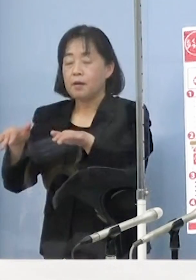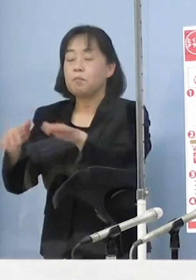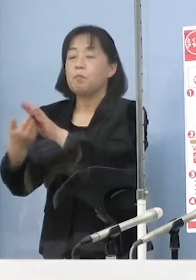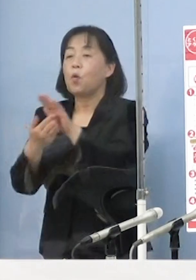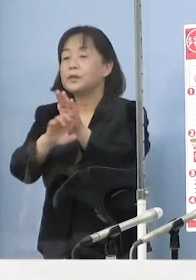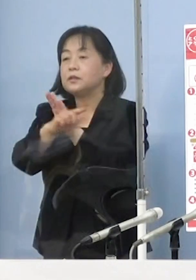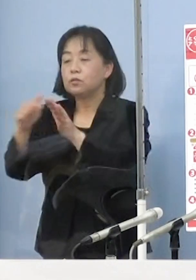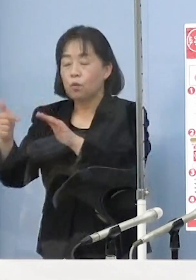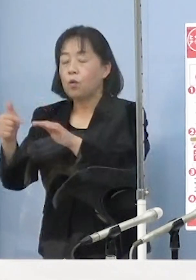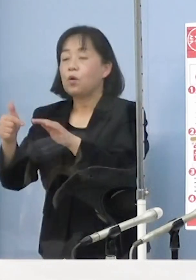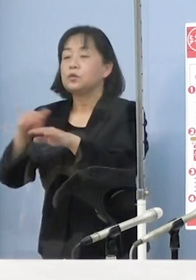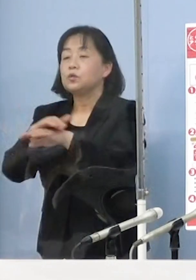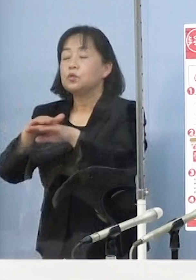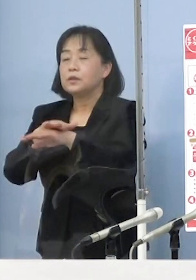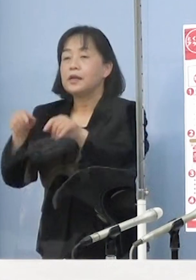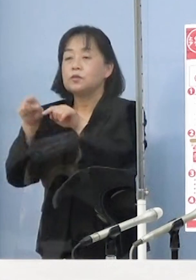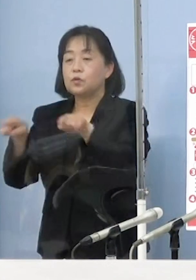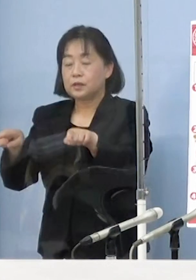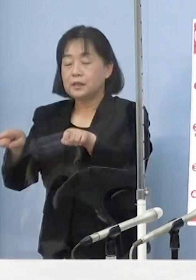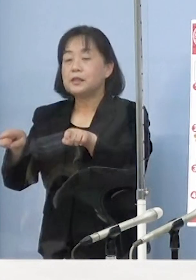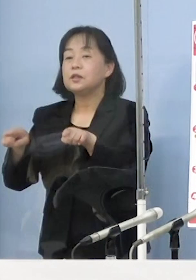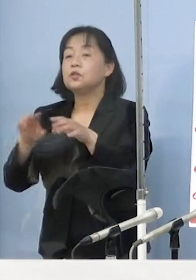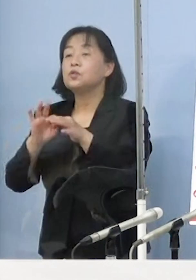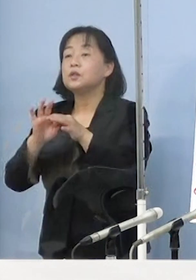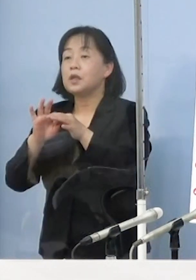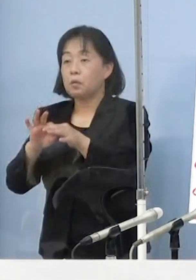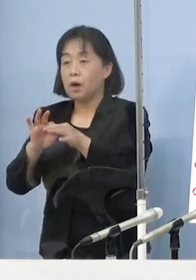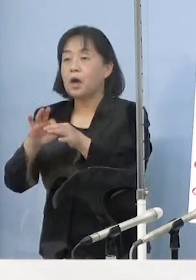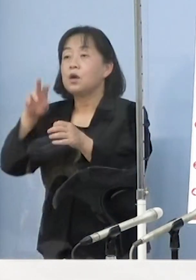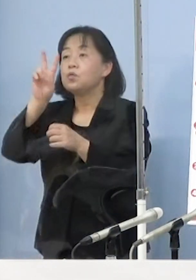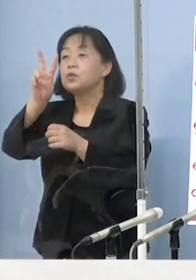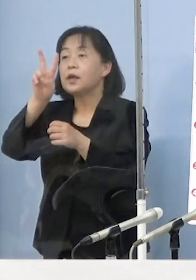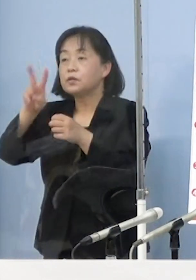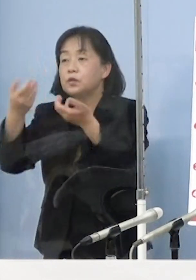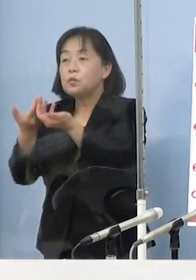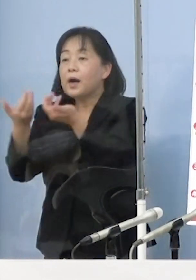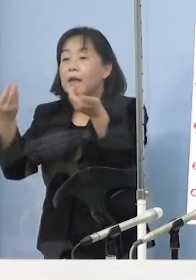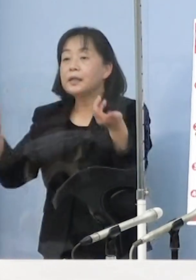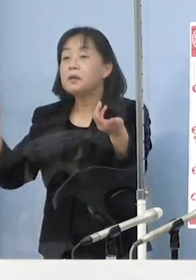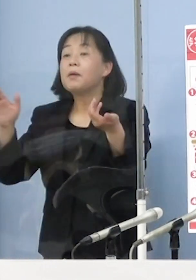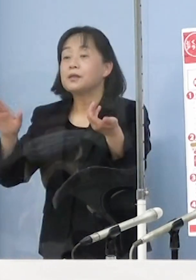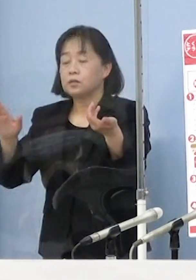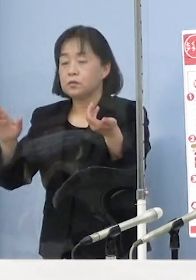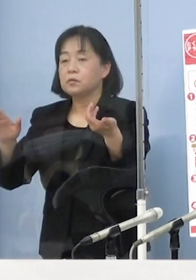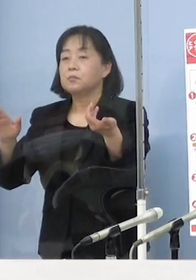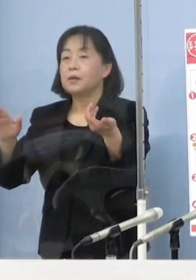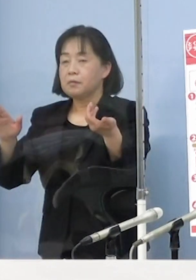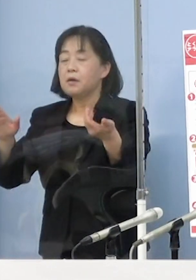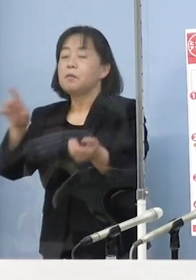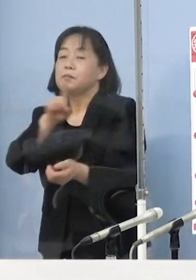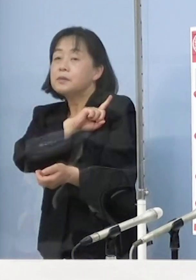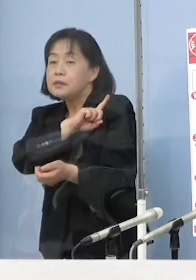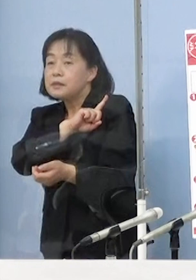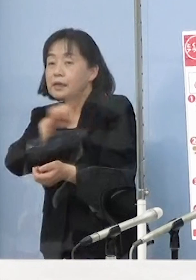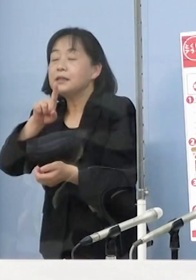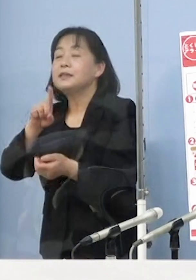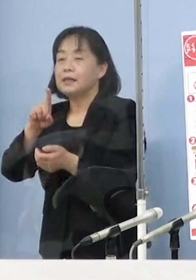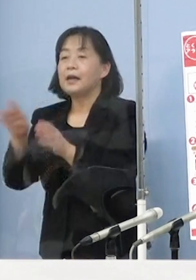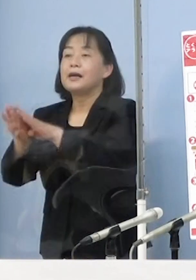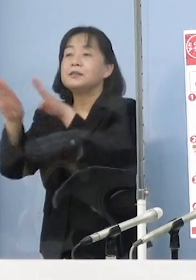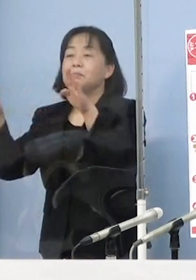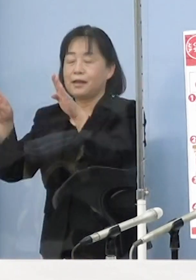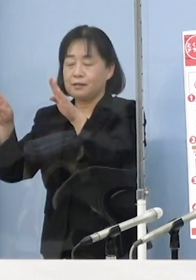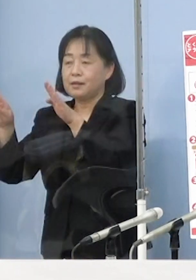点措置区域については、もうすでに2つに分かれている。まず先発をした埼玉、